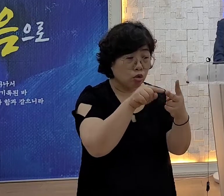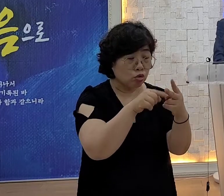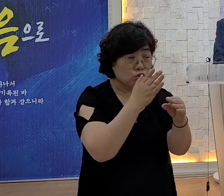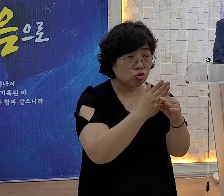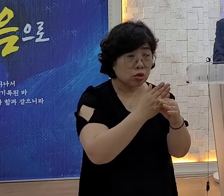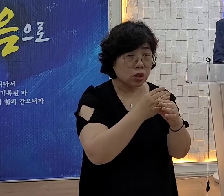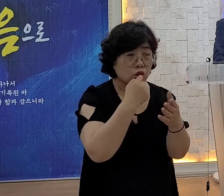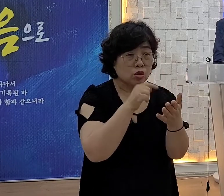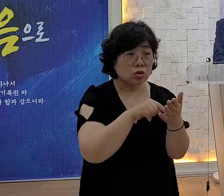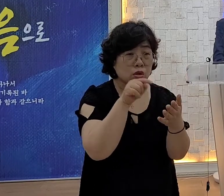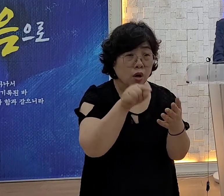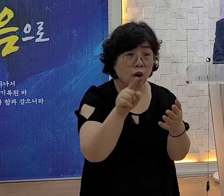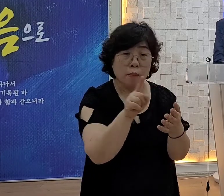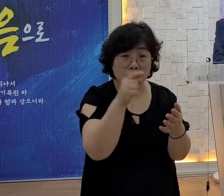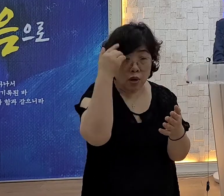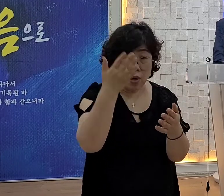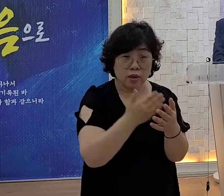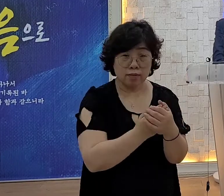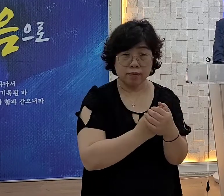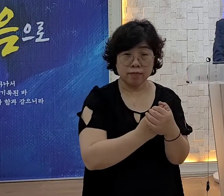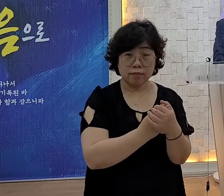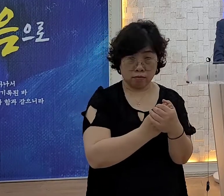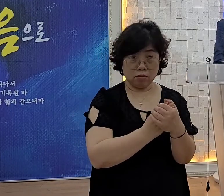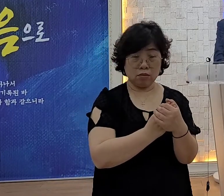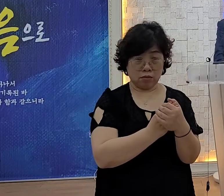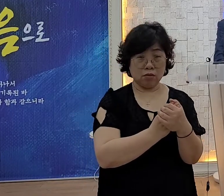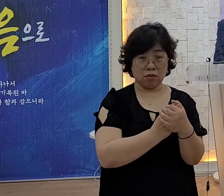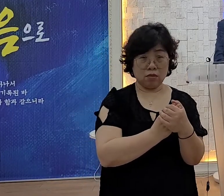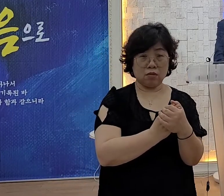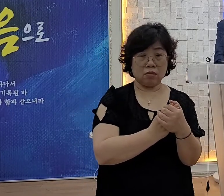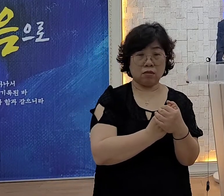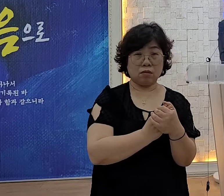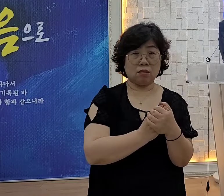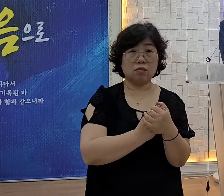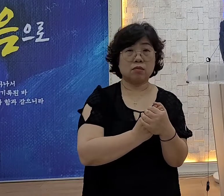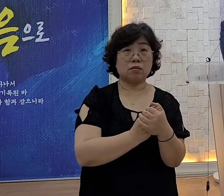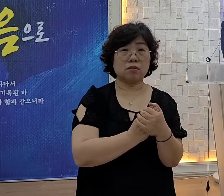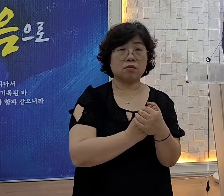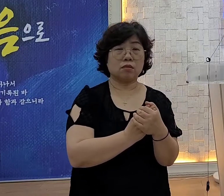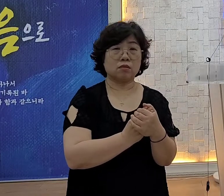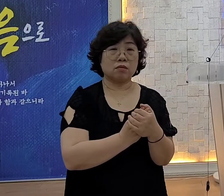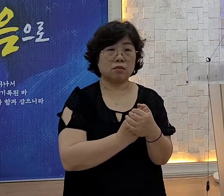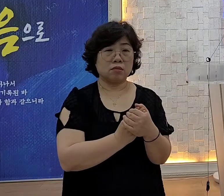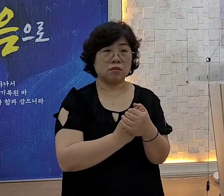그럼 저는요, 제가 이곳에서 10년 동안 단임 목회를 했잖아요.